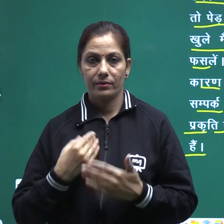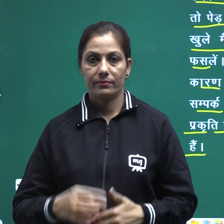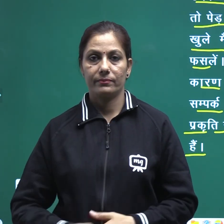व्